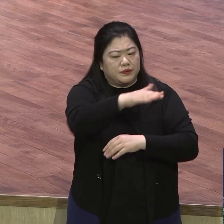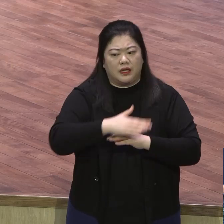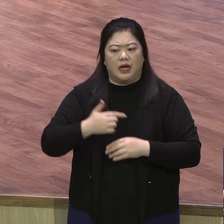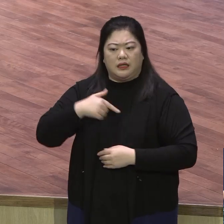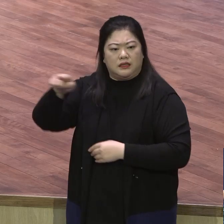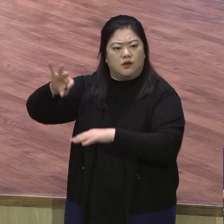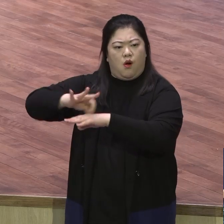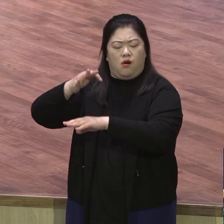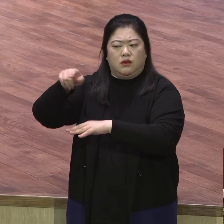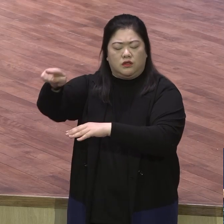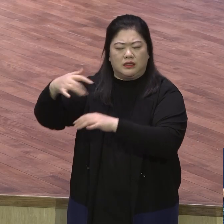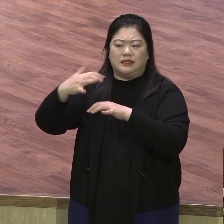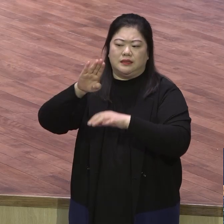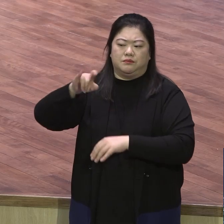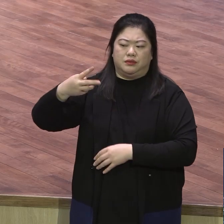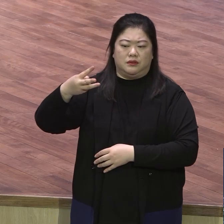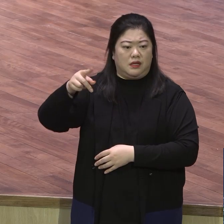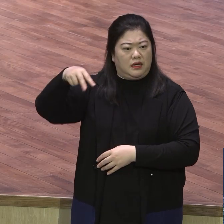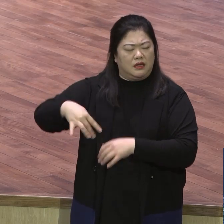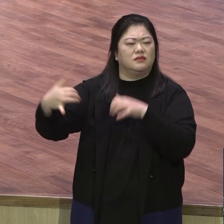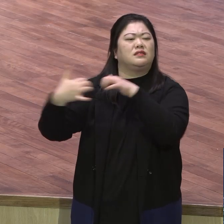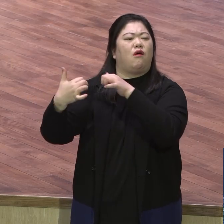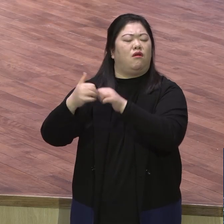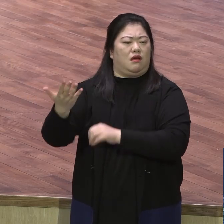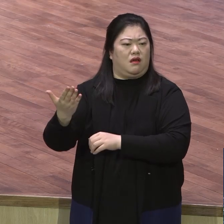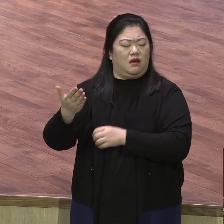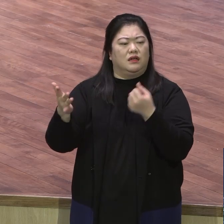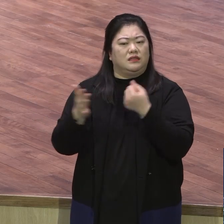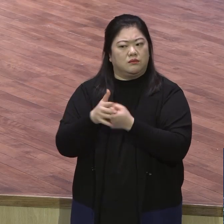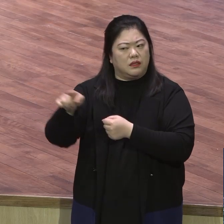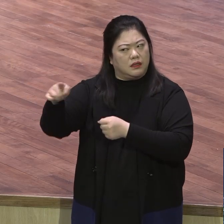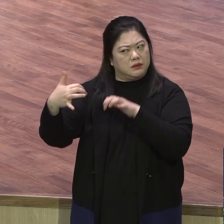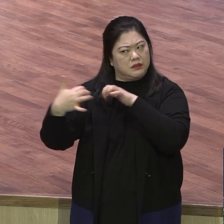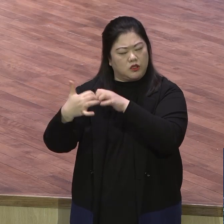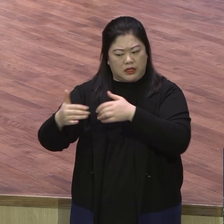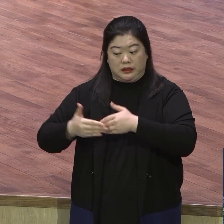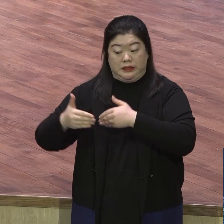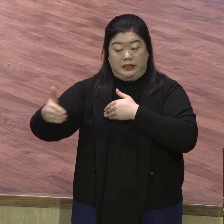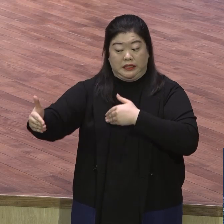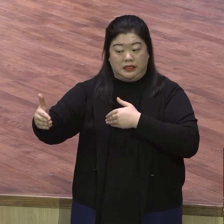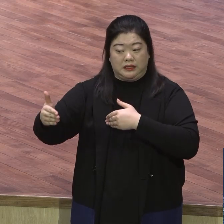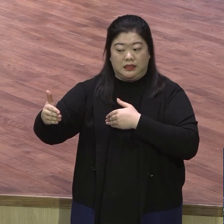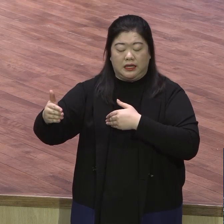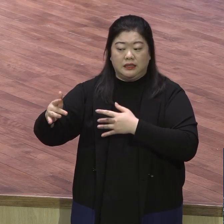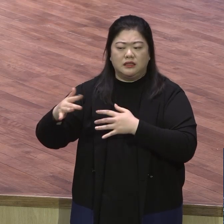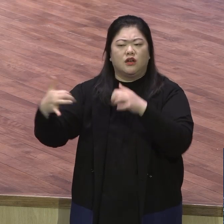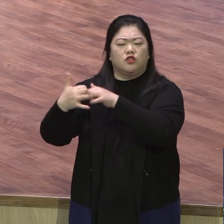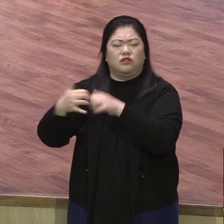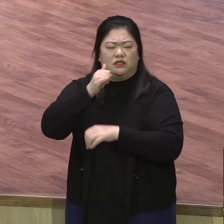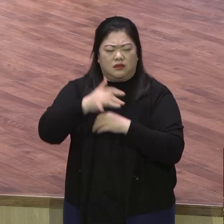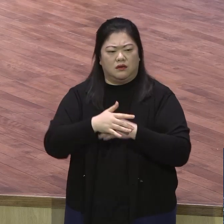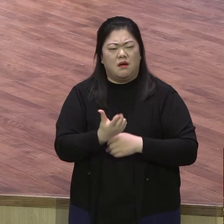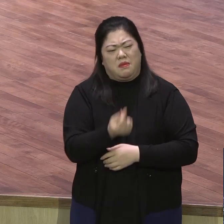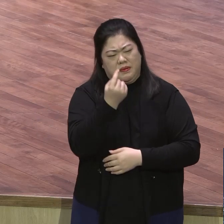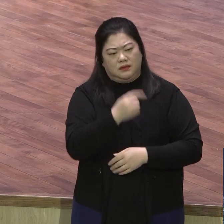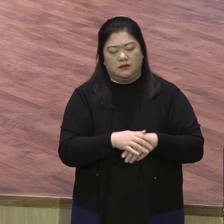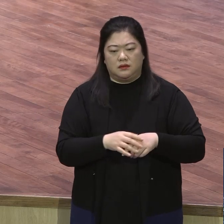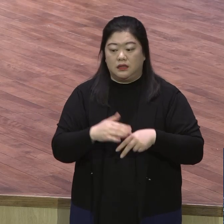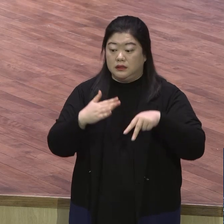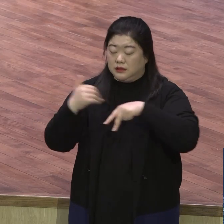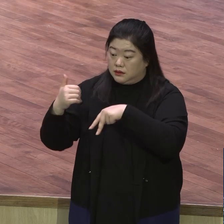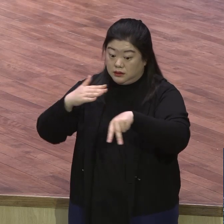길갈로 내가 지금 갈 거니까 일주일 걸릴 것이다. 일주일 동안 기다려라. 그런데